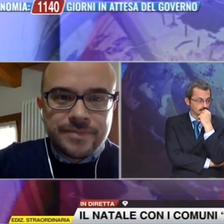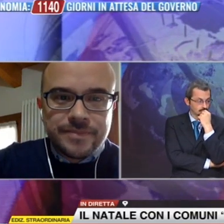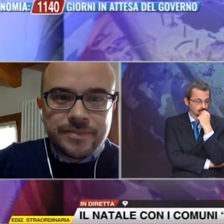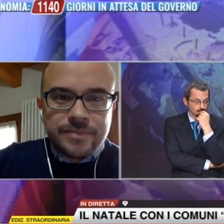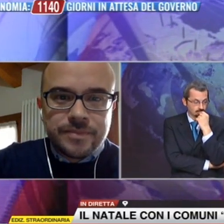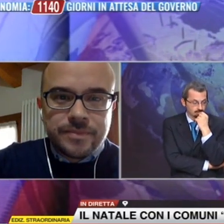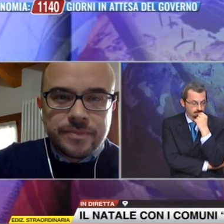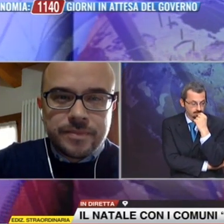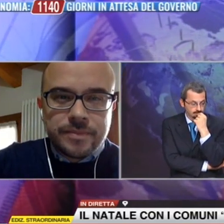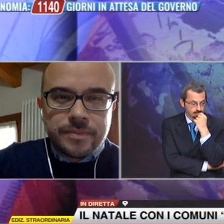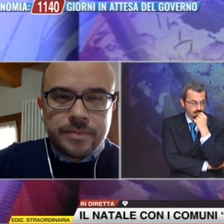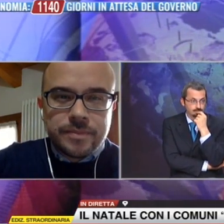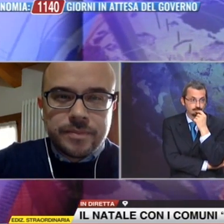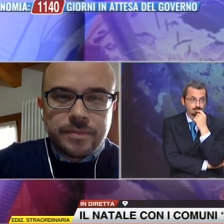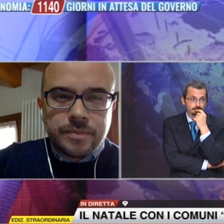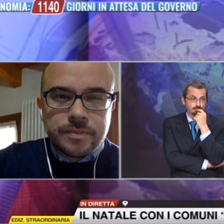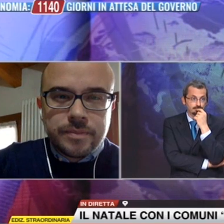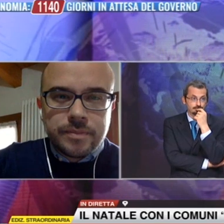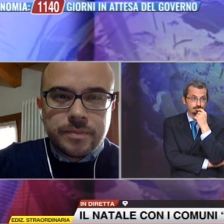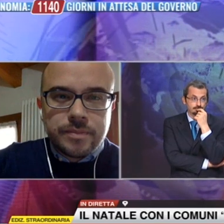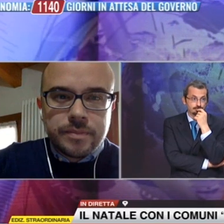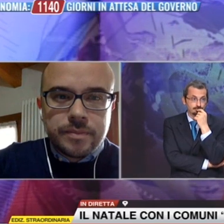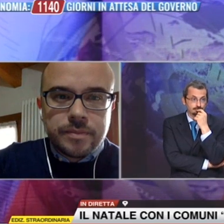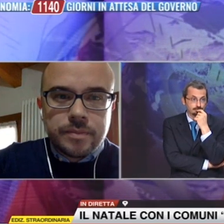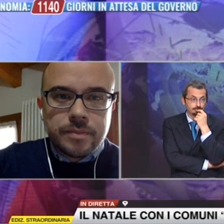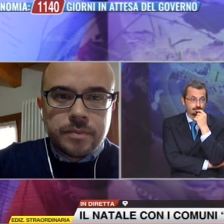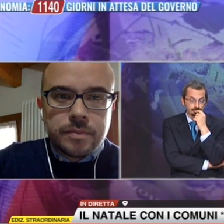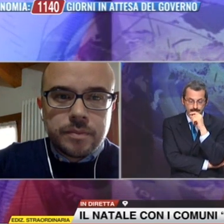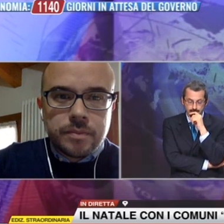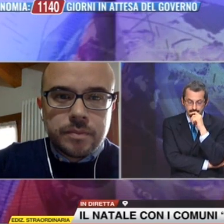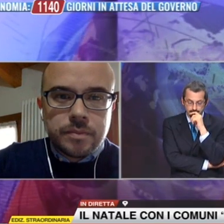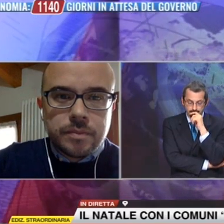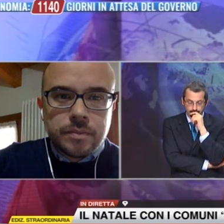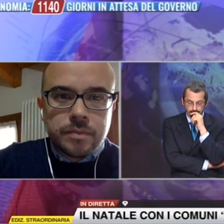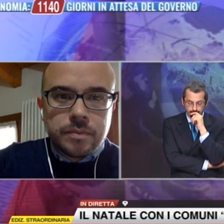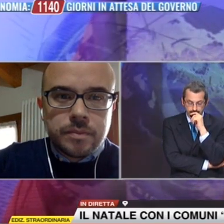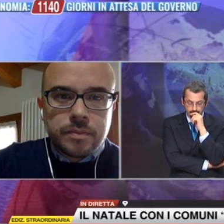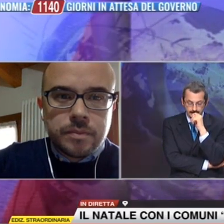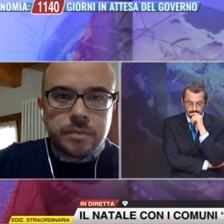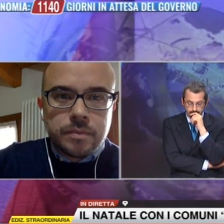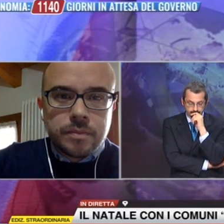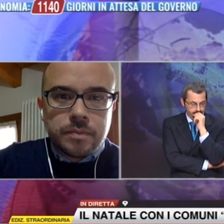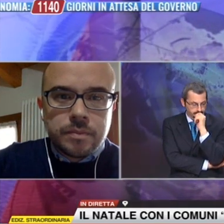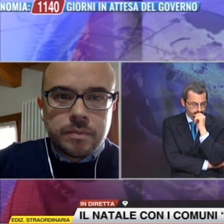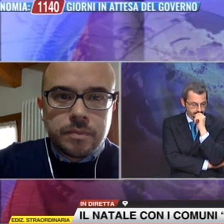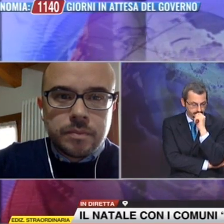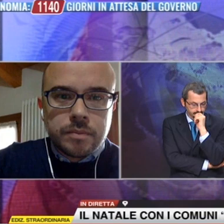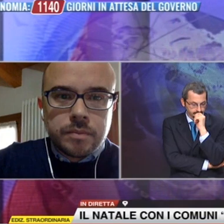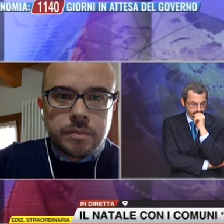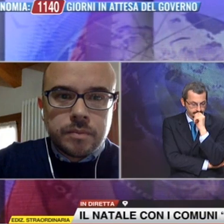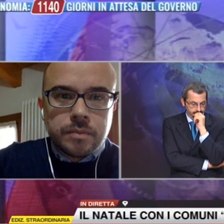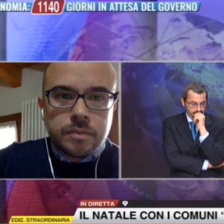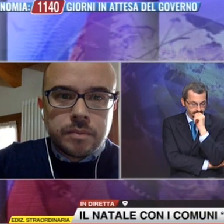perché ricordiamoci come funzionava la sanità quando era tutta in mano dello Stato. Cioè, ce lo ricordiamo ancora, ragazzi, non ce ne siamo